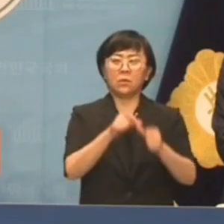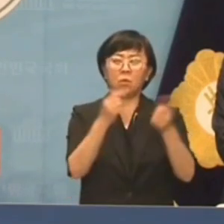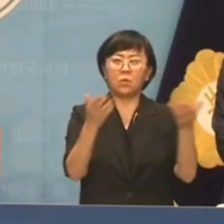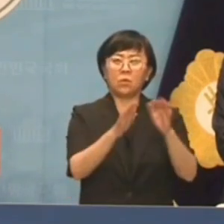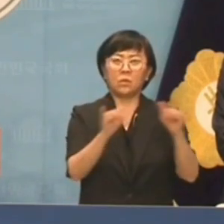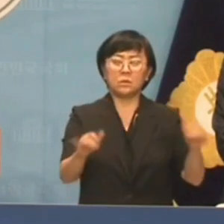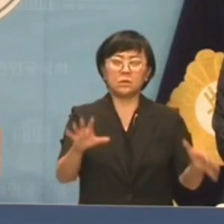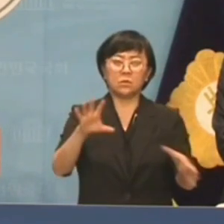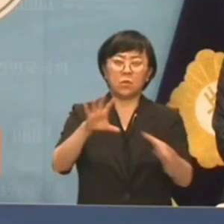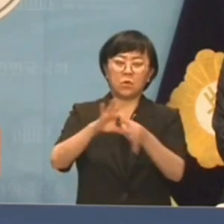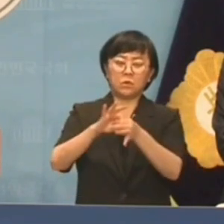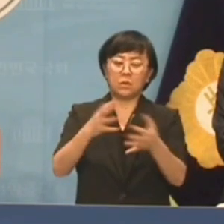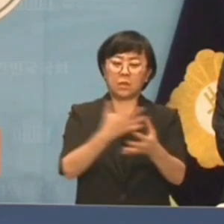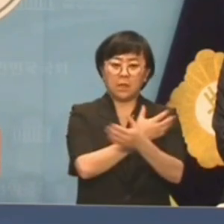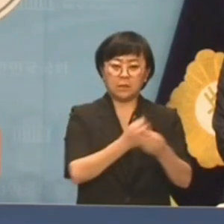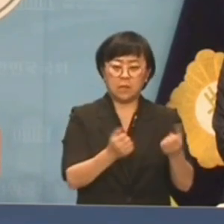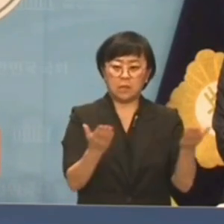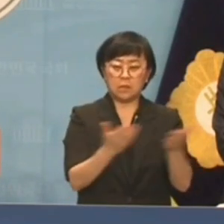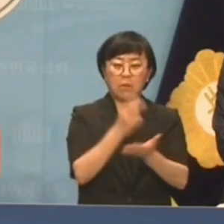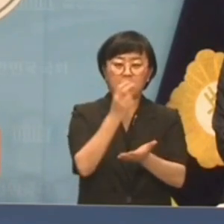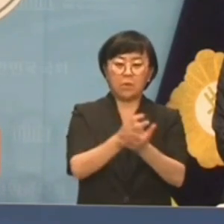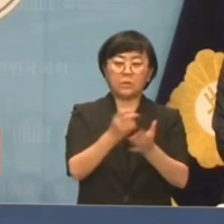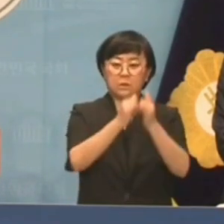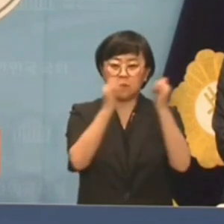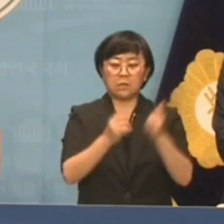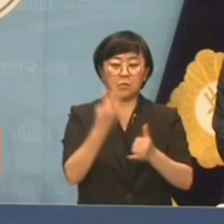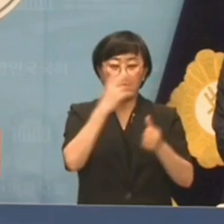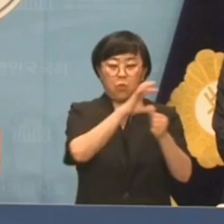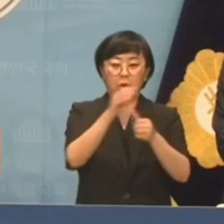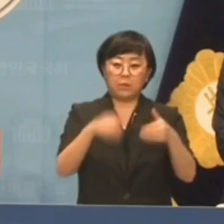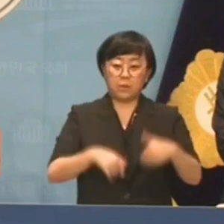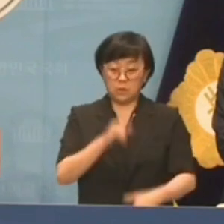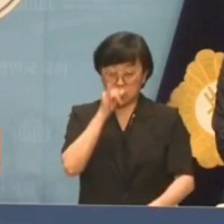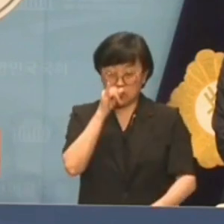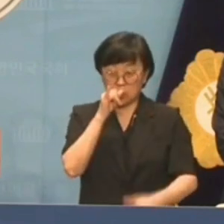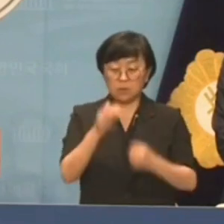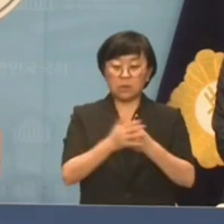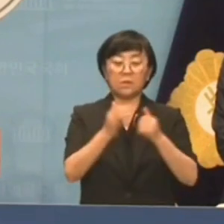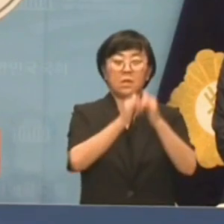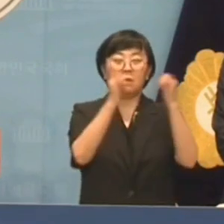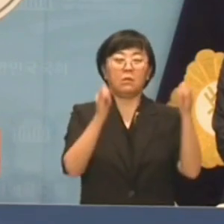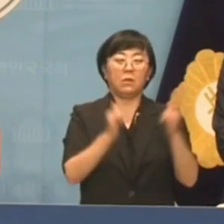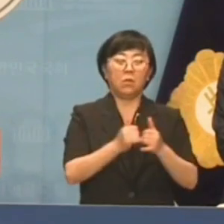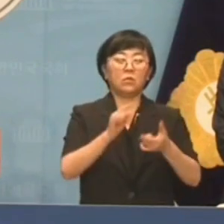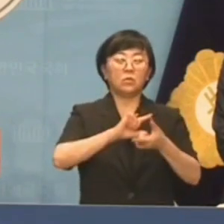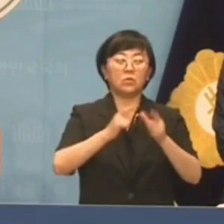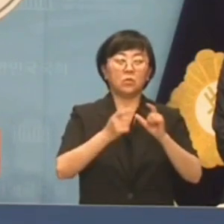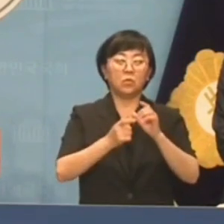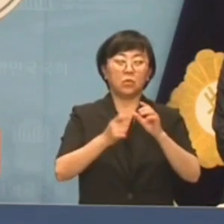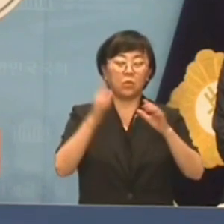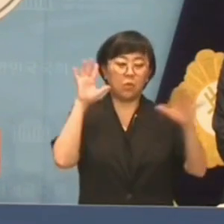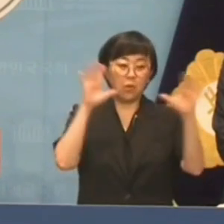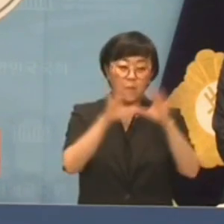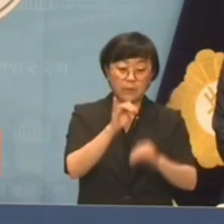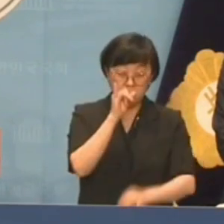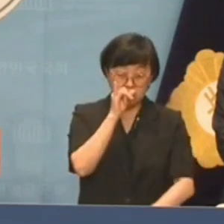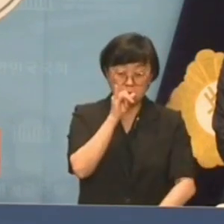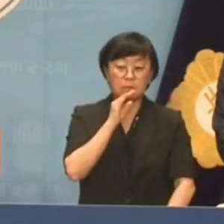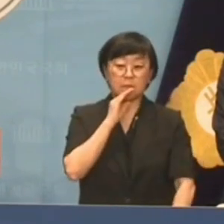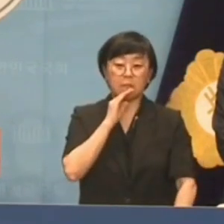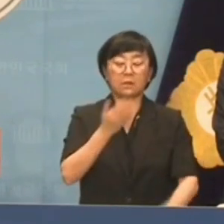특고노동자는 종속적 계약관계 종사자이고 법적 사회적 보호가 필요하다는 점에 대해서 우리 사회에 어느 정도 공감대가 형성되어